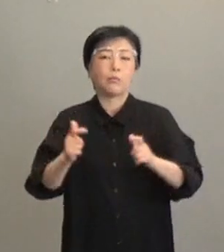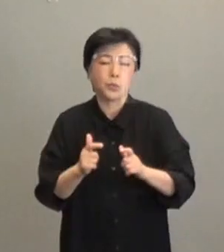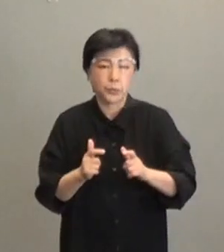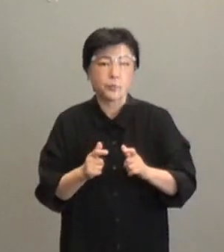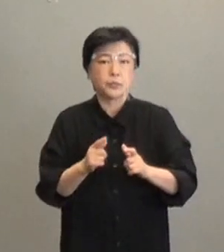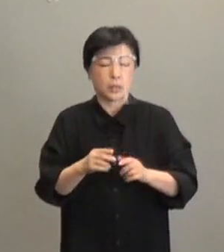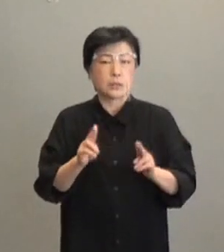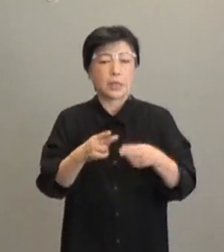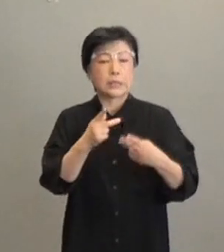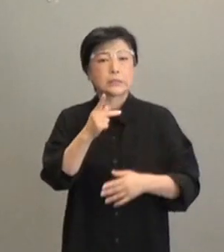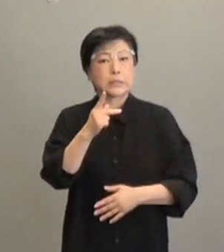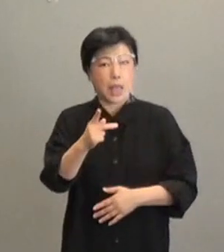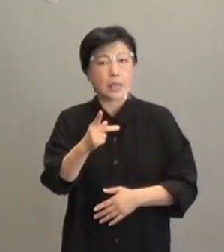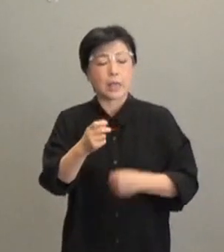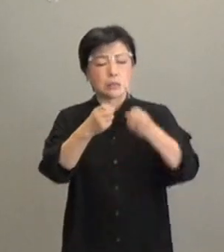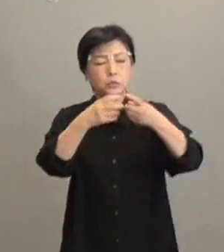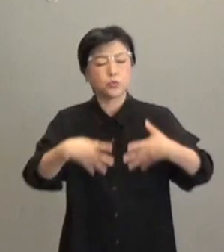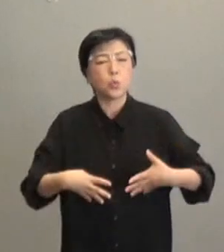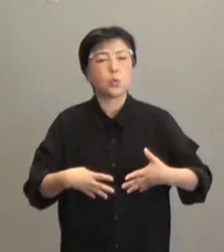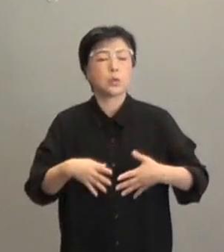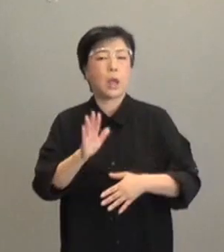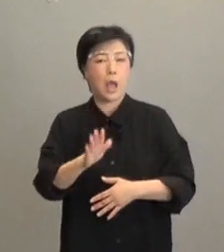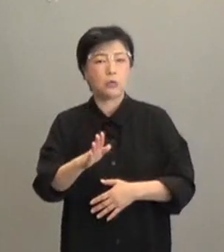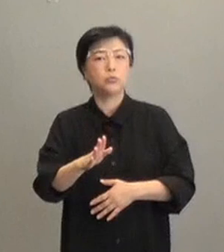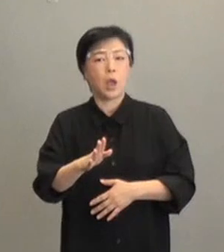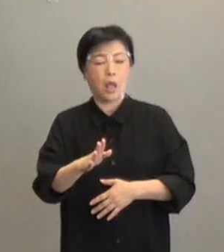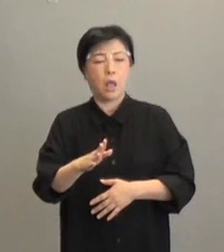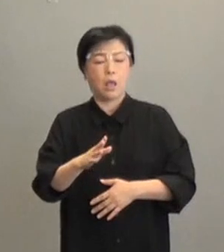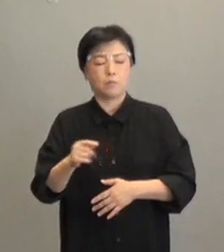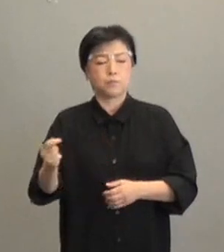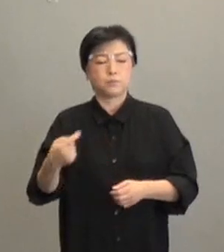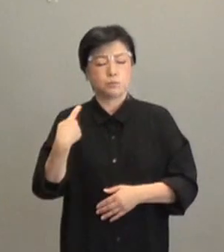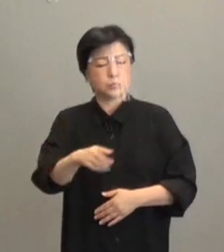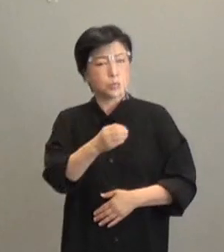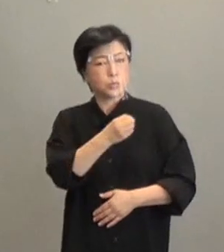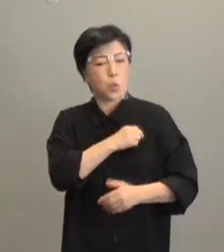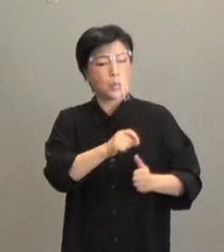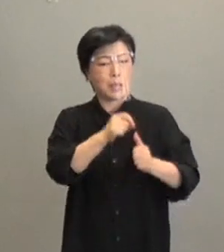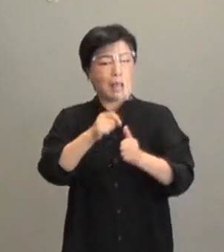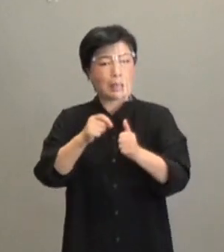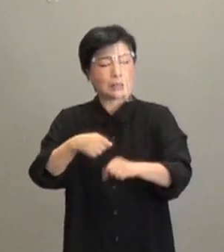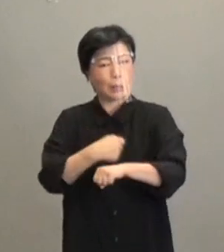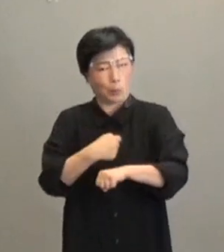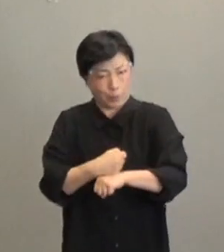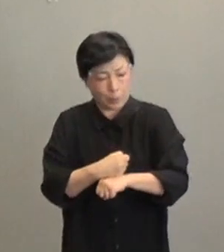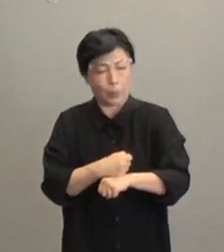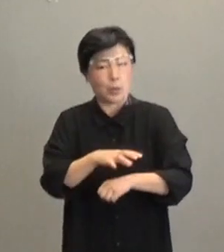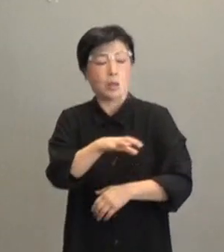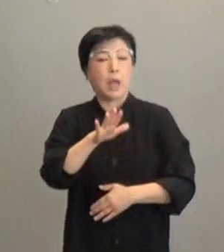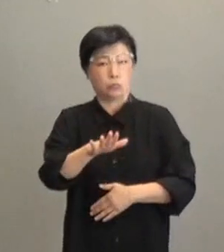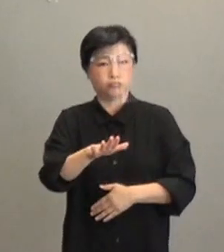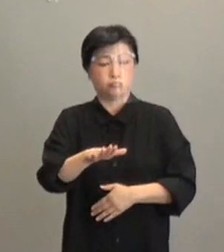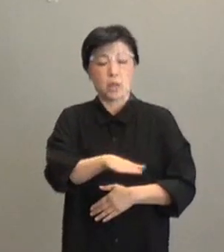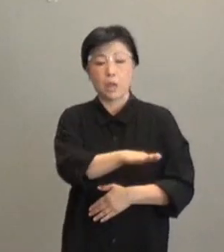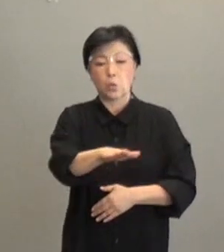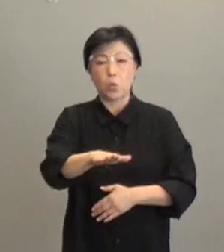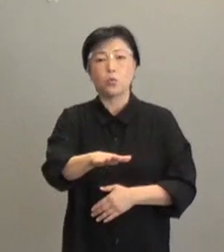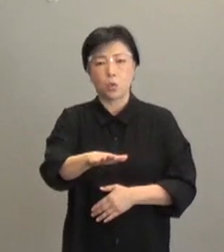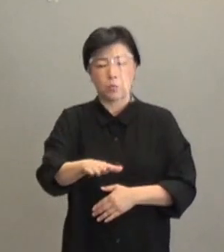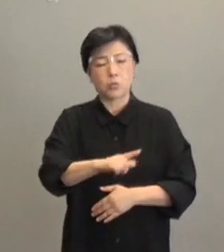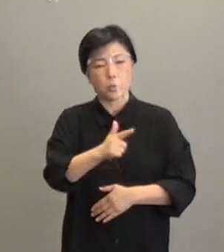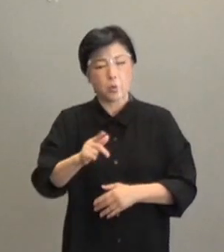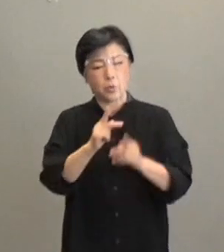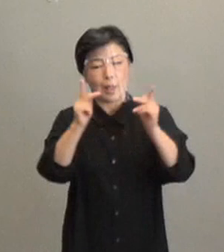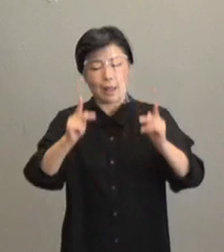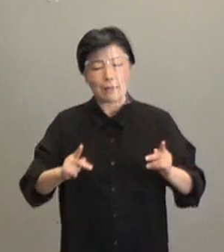の実施に一定の条件があるため教員配置が困難な場合があります。さらに子どもをめぐる課題が複雑化多